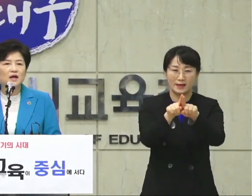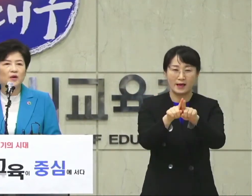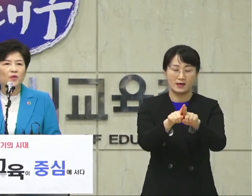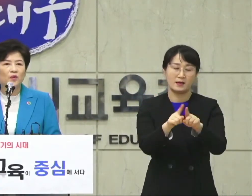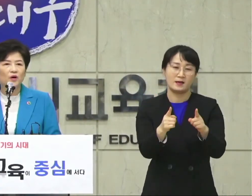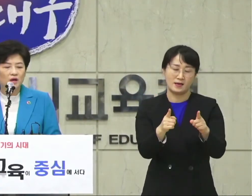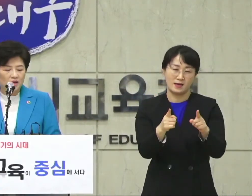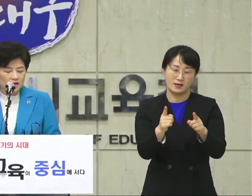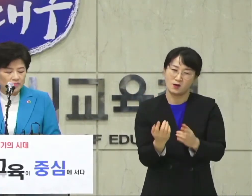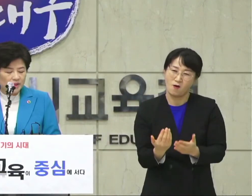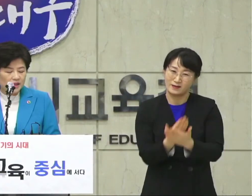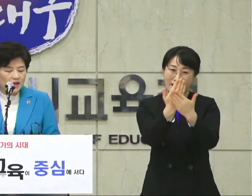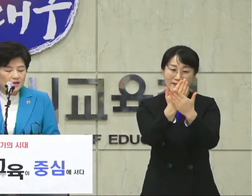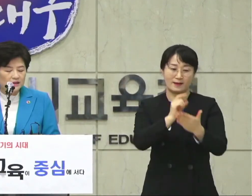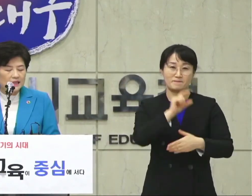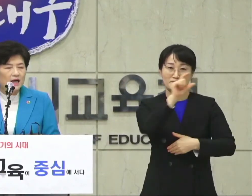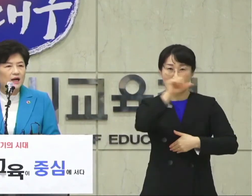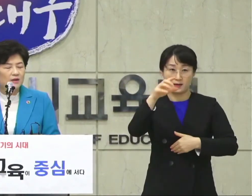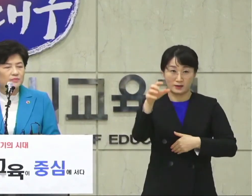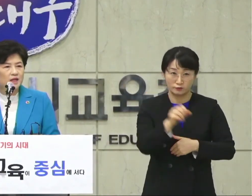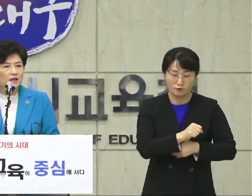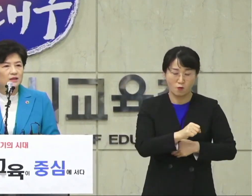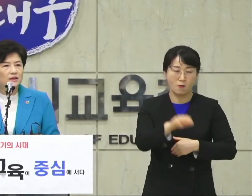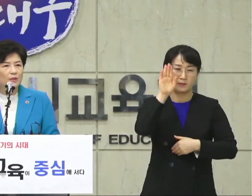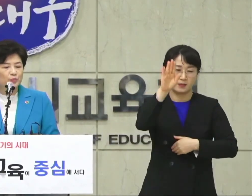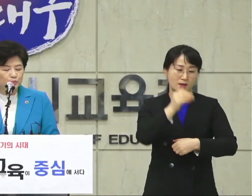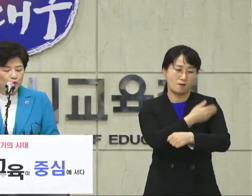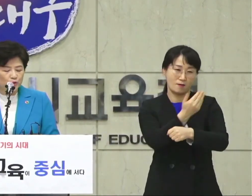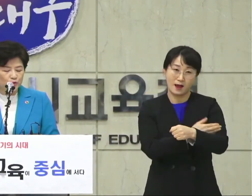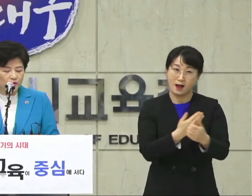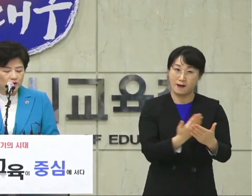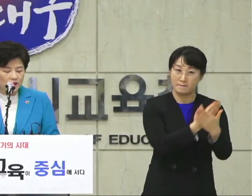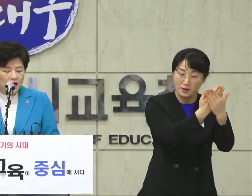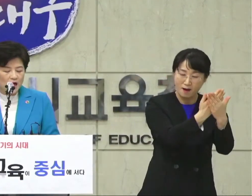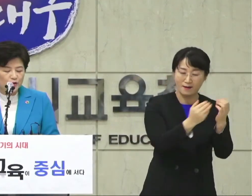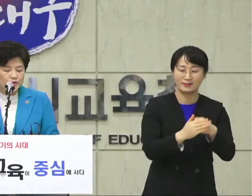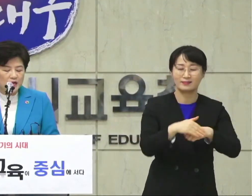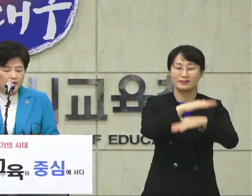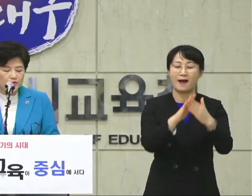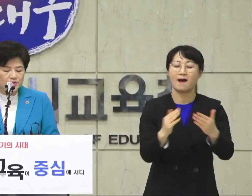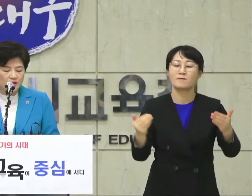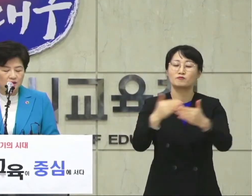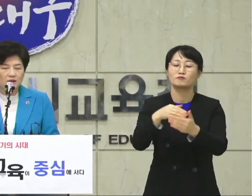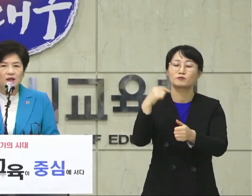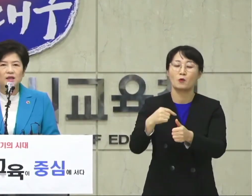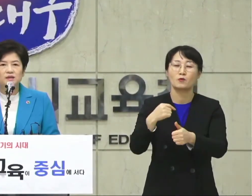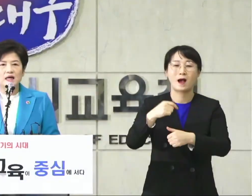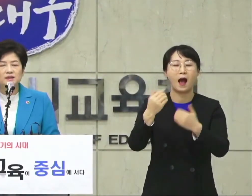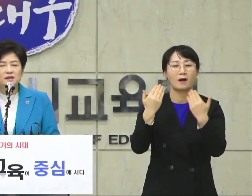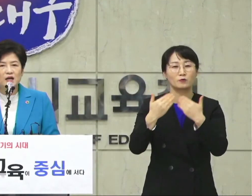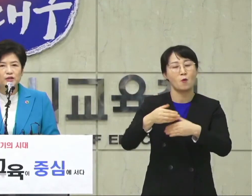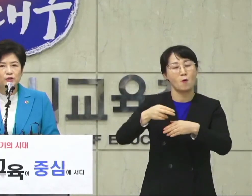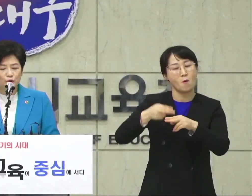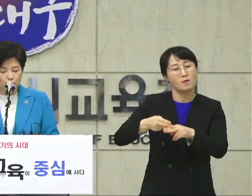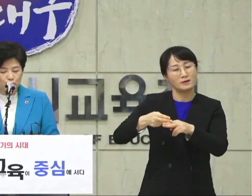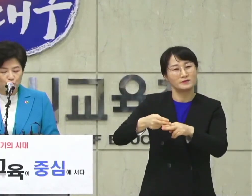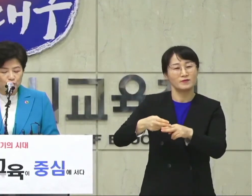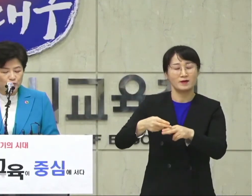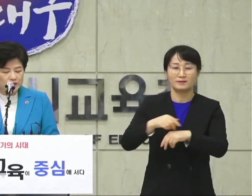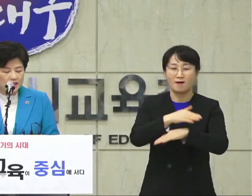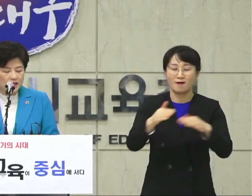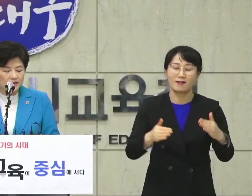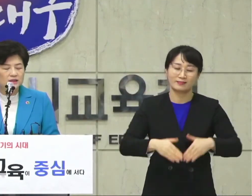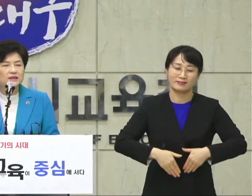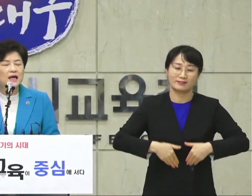비전을 설정하고 미래 역량 함량, 다품 교육, 학교 자율성, 따뜻한